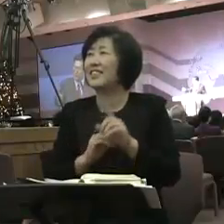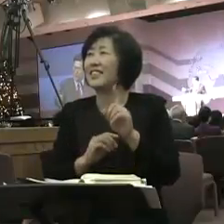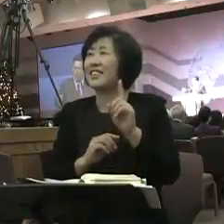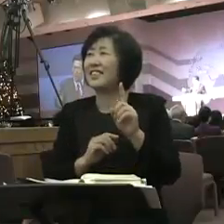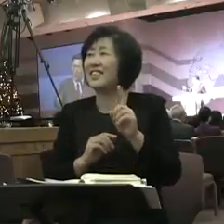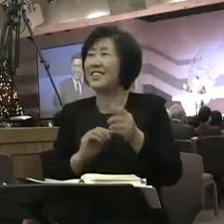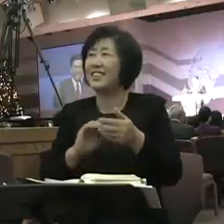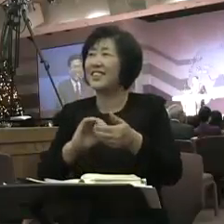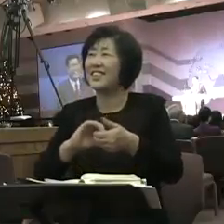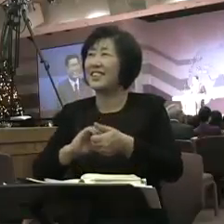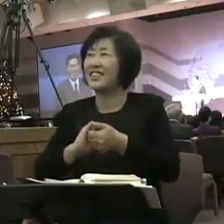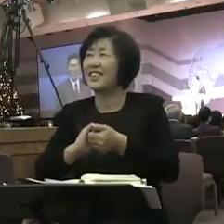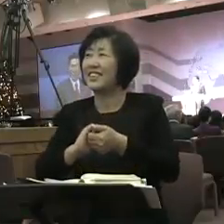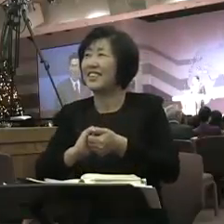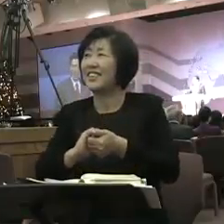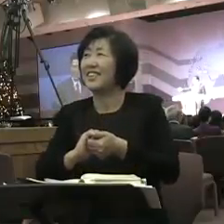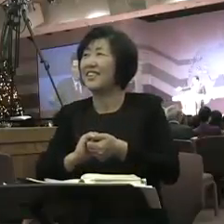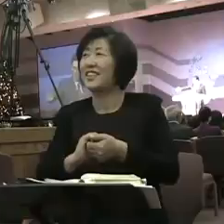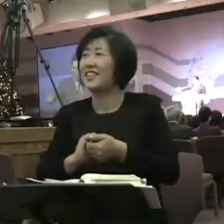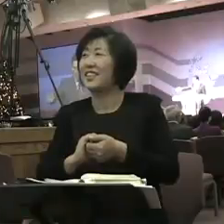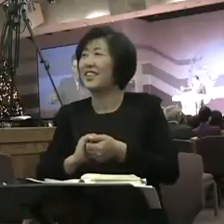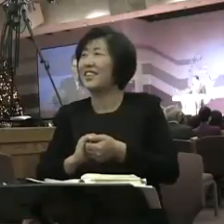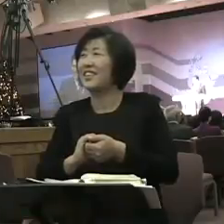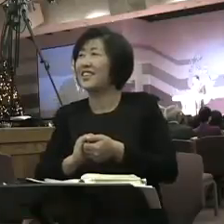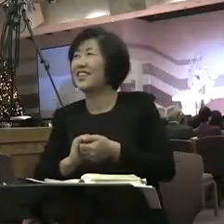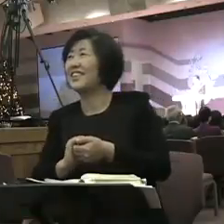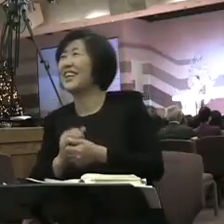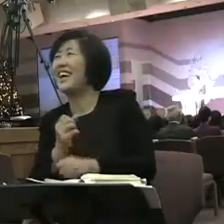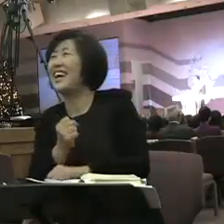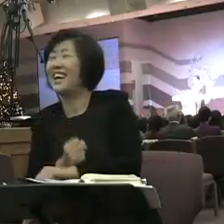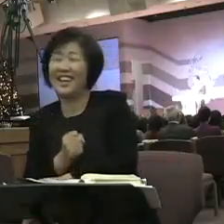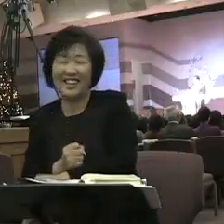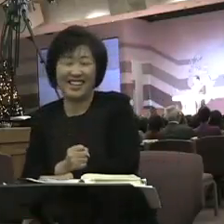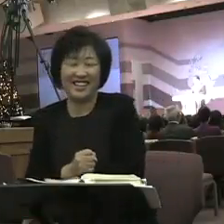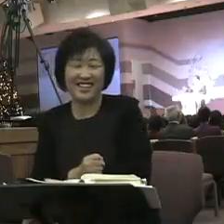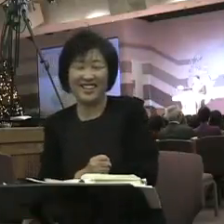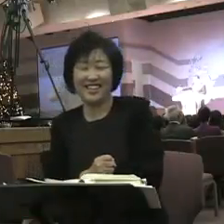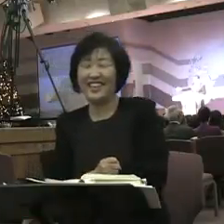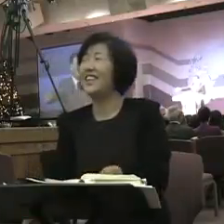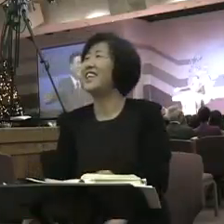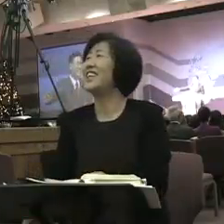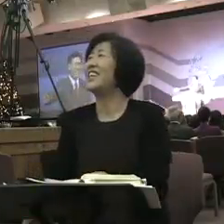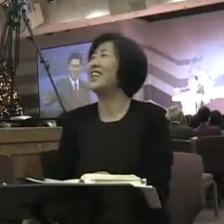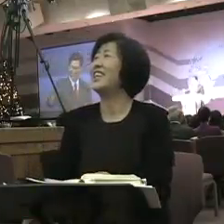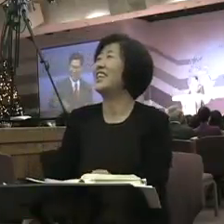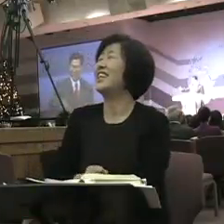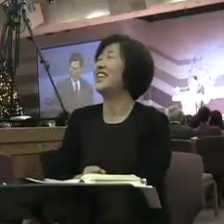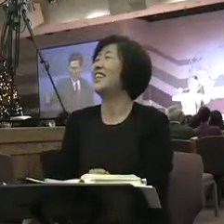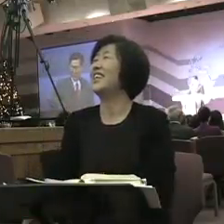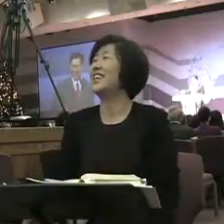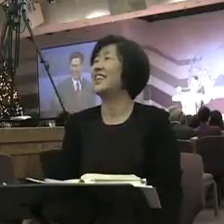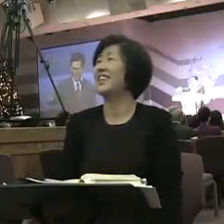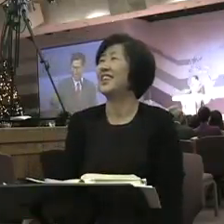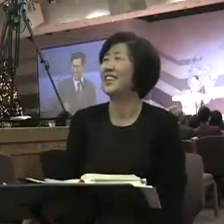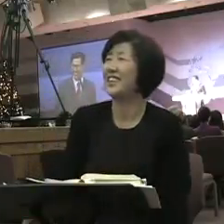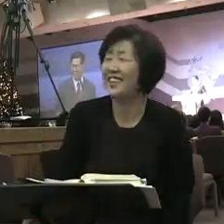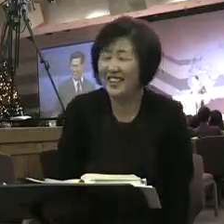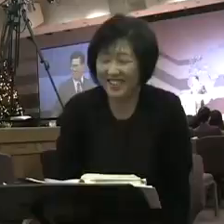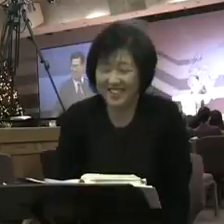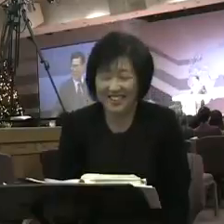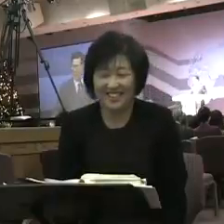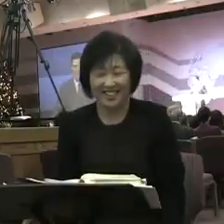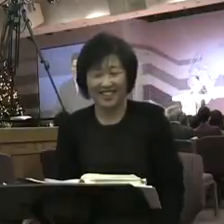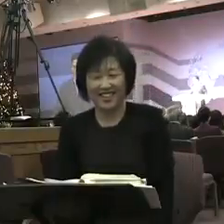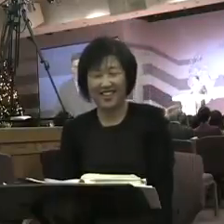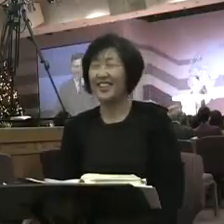마주 보면서, 당신, 여기 부끄러워하시는 분이 계시네요. 제일 앞에 앉으셔갖고 저에게 보였습니다.